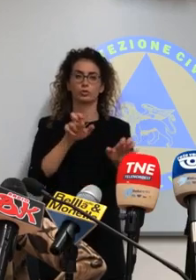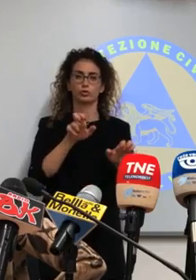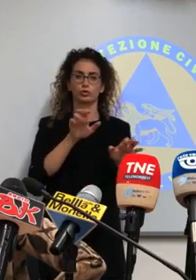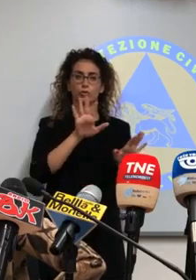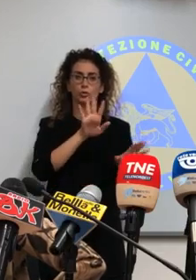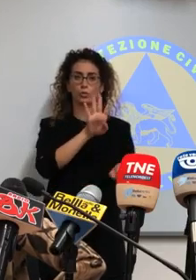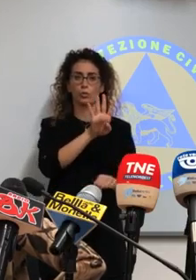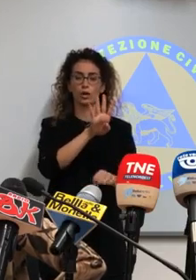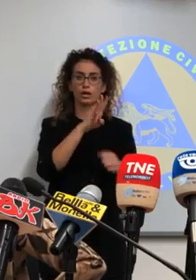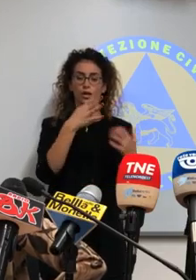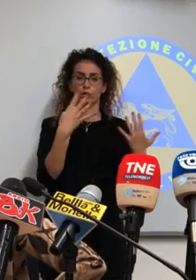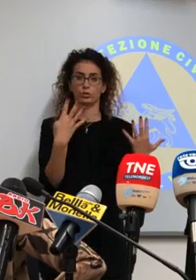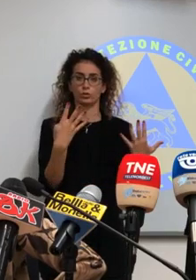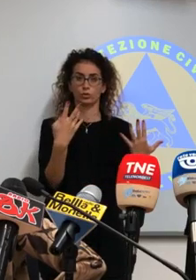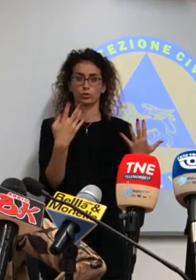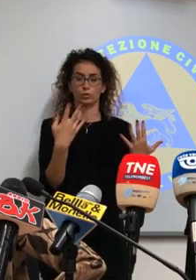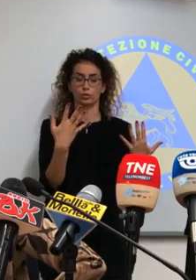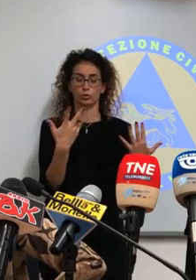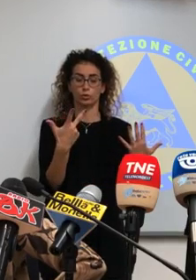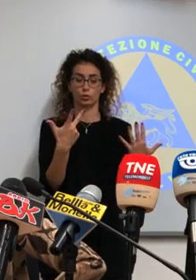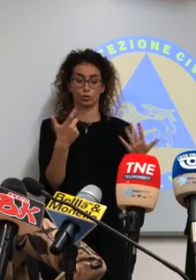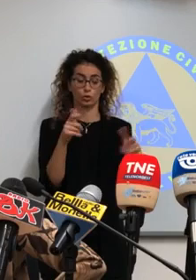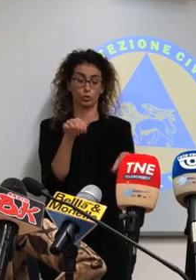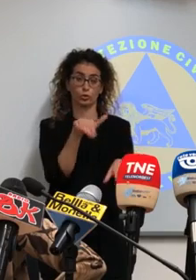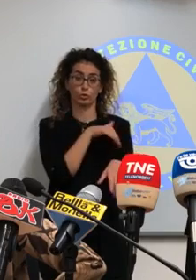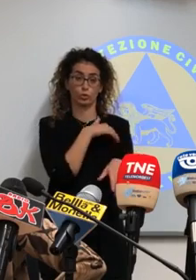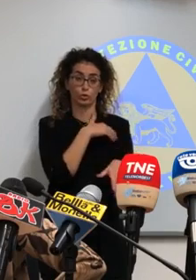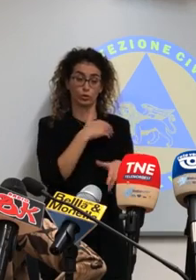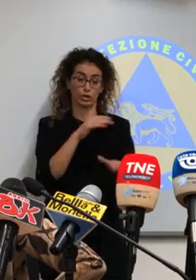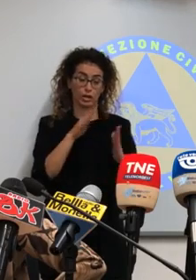4.848 studenti in quarantena e